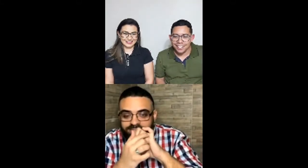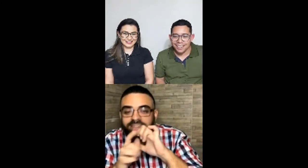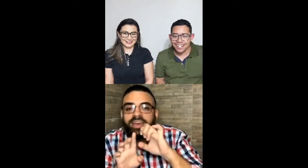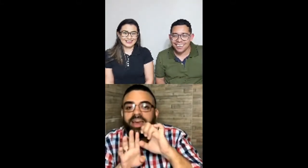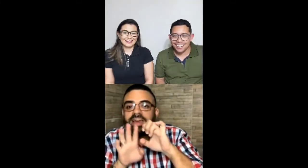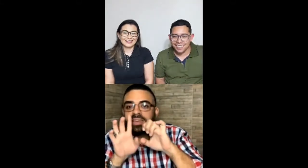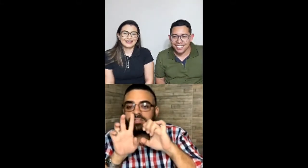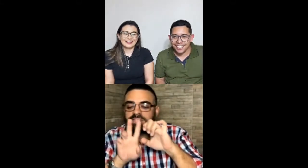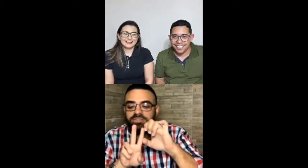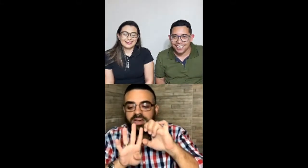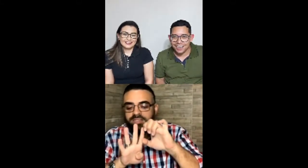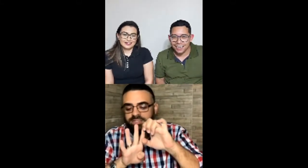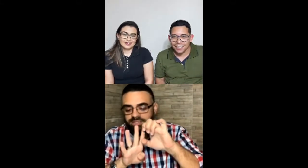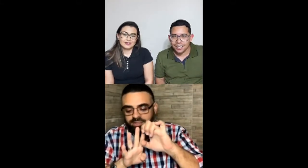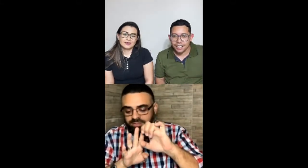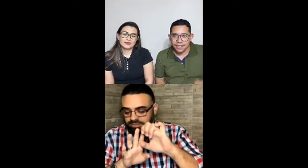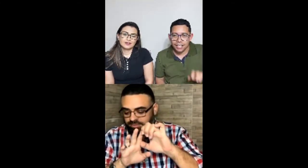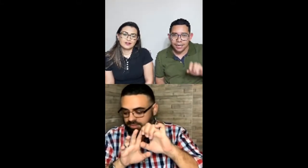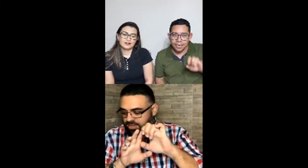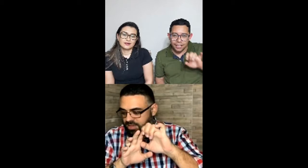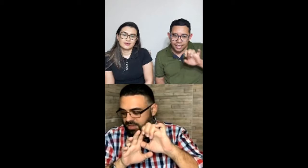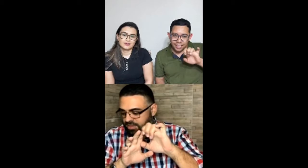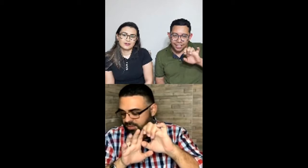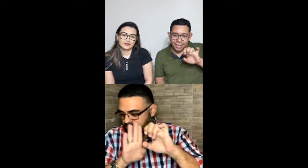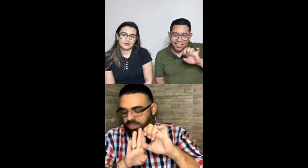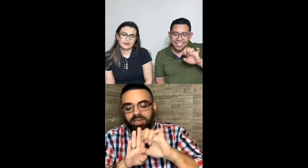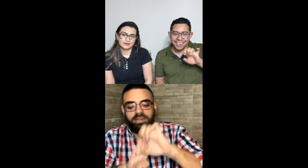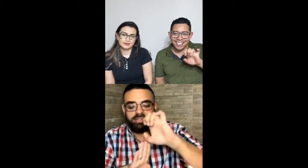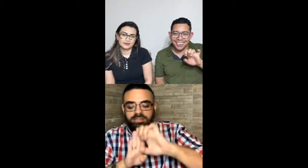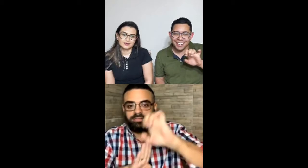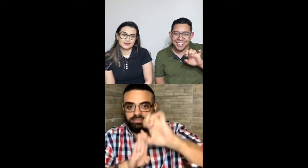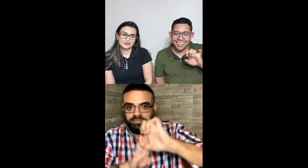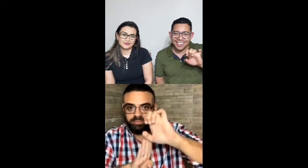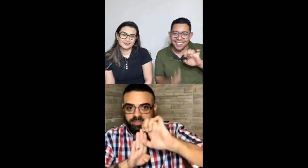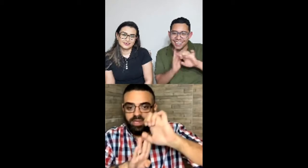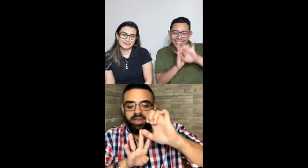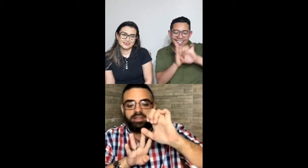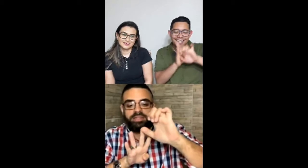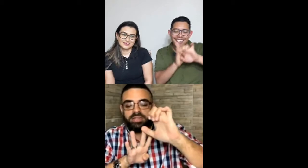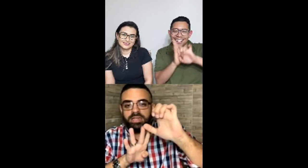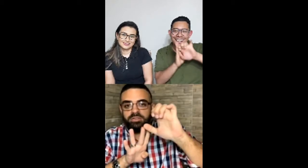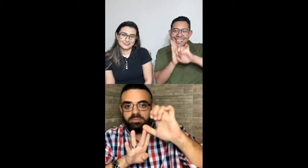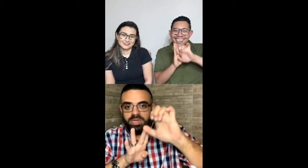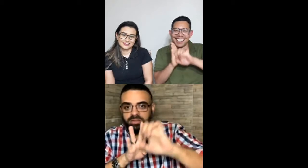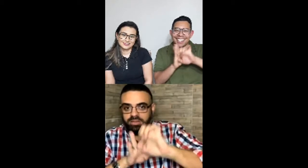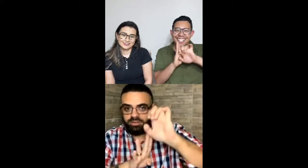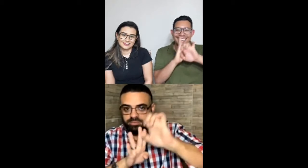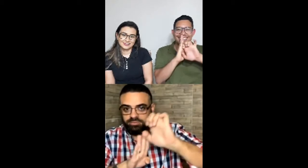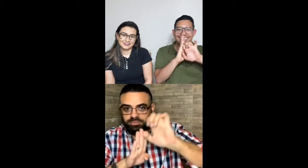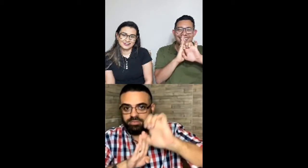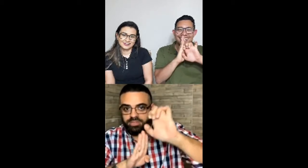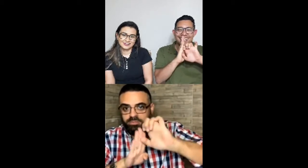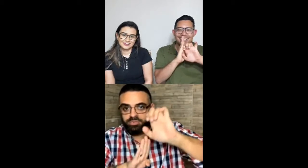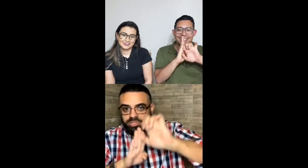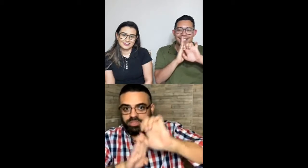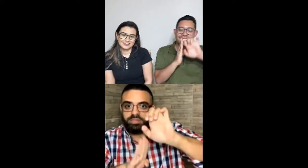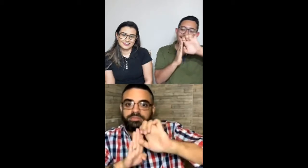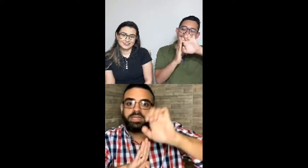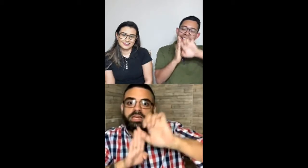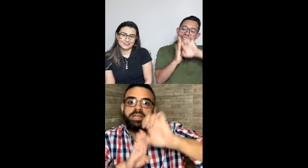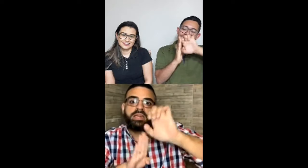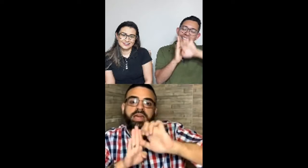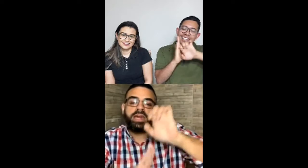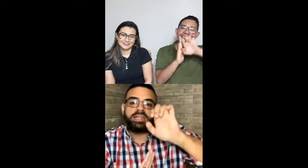ó. É difícil pra caramba fazer, que esse dedo levanta só esse, e você faz assim, ó. Como é que é?